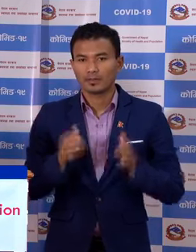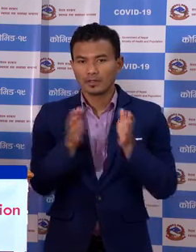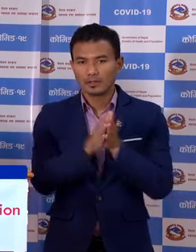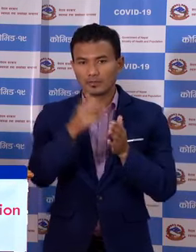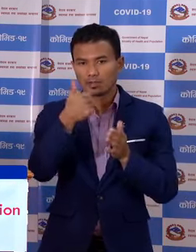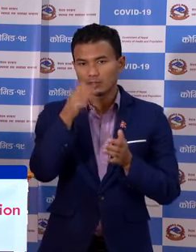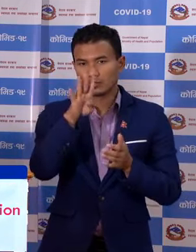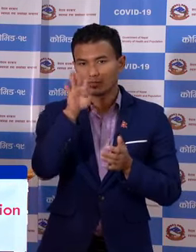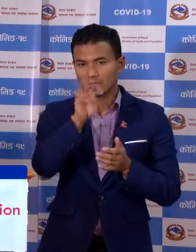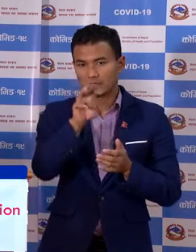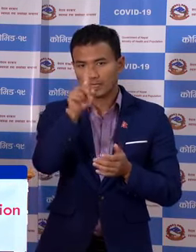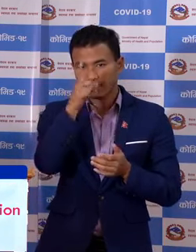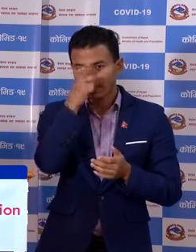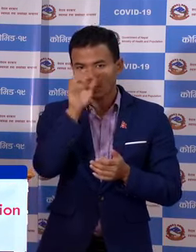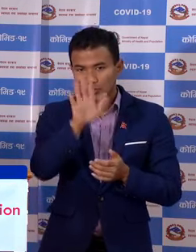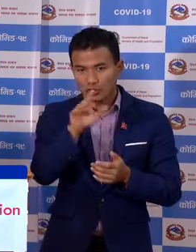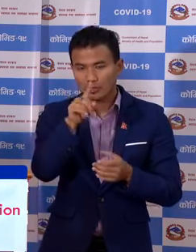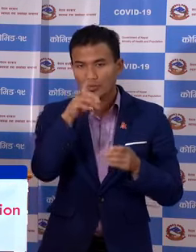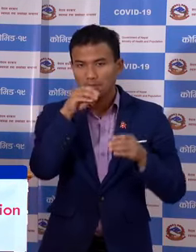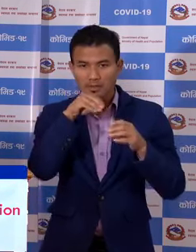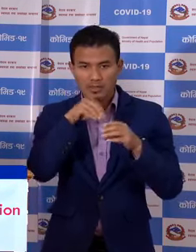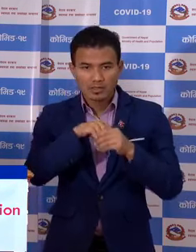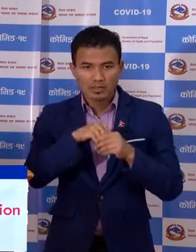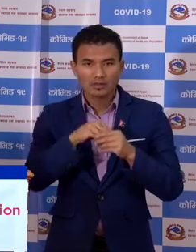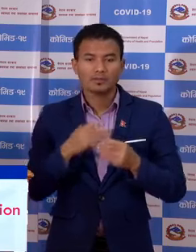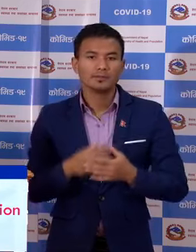जम्मा 64,100 छ। त्यसमध्ये